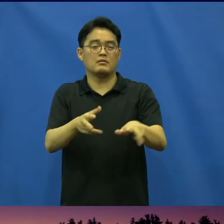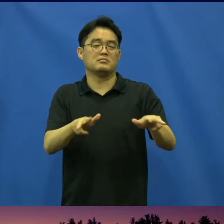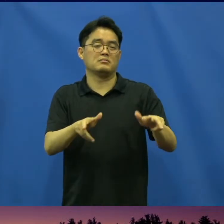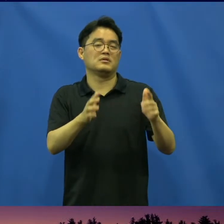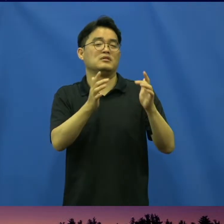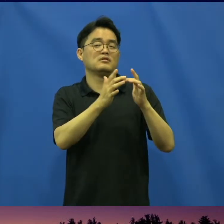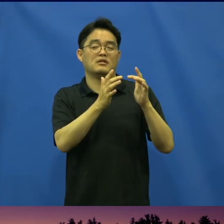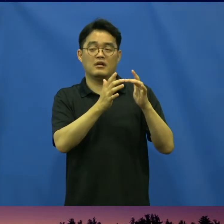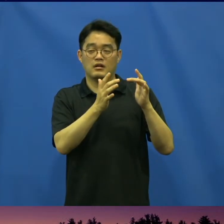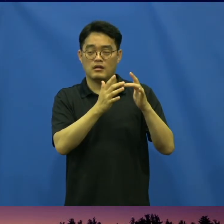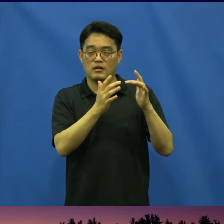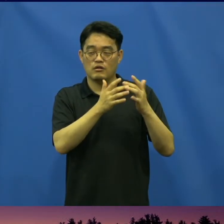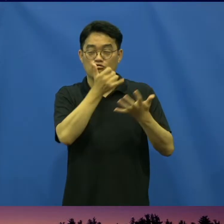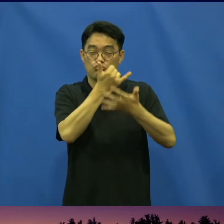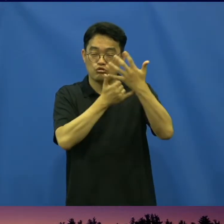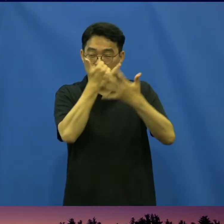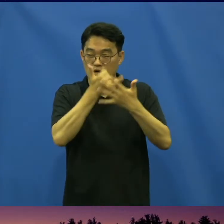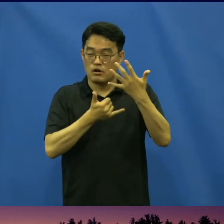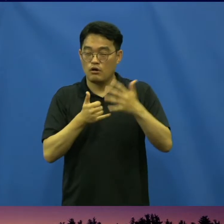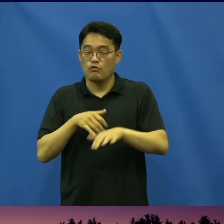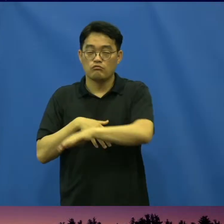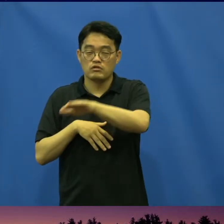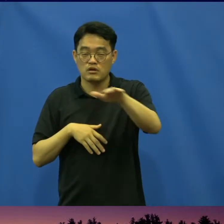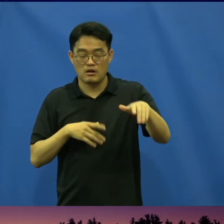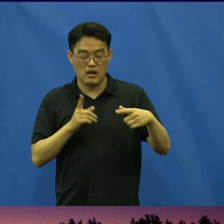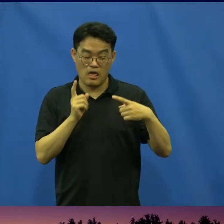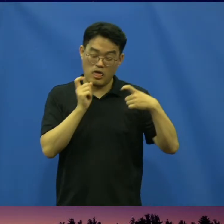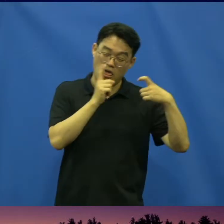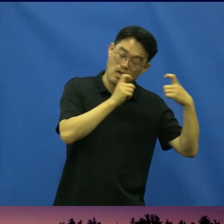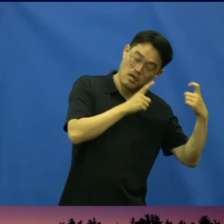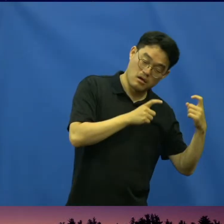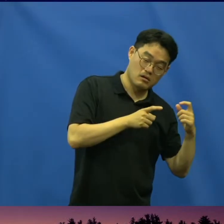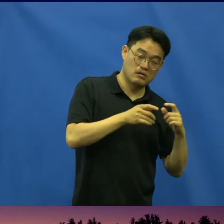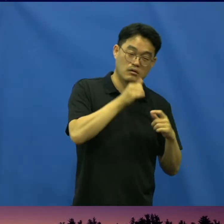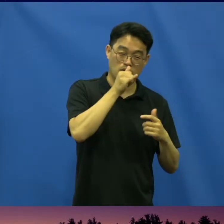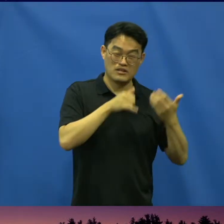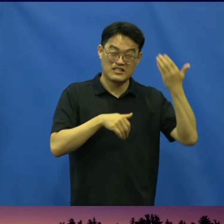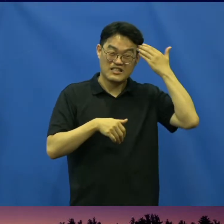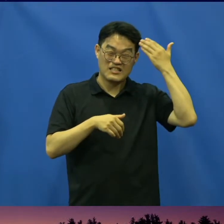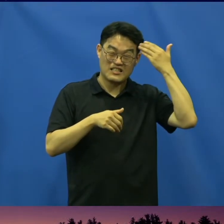여러분 인생의 마지막에 올 때 내가 알고 있는 그 지식들이 무슨 의미가 있느냐 하는 거죠.